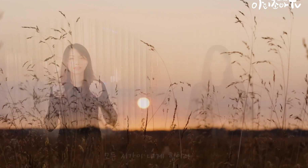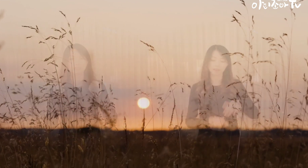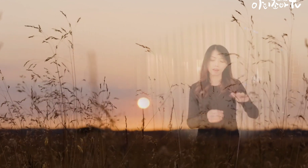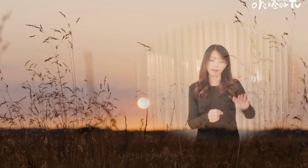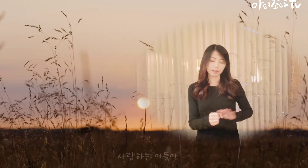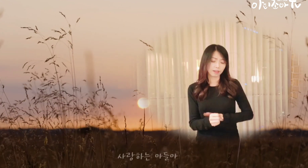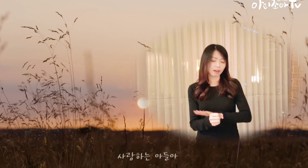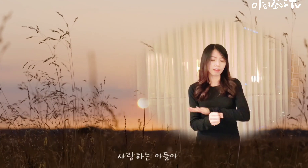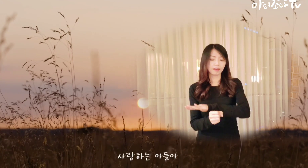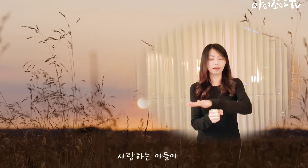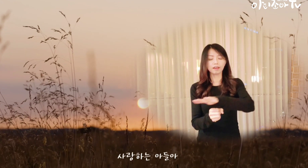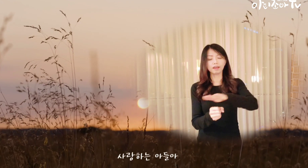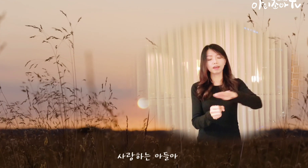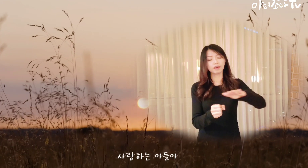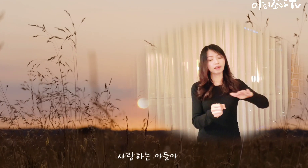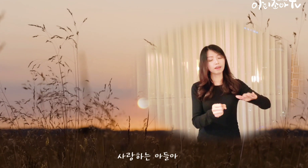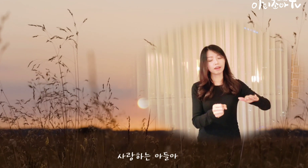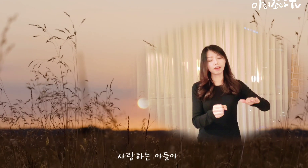미라